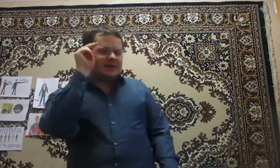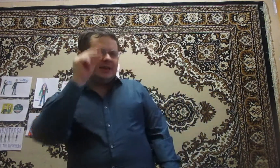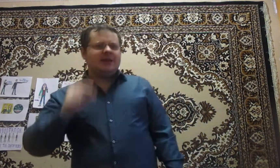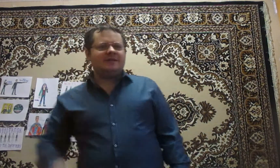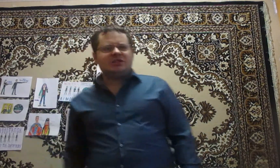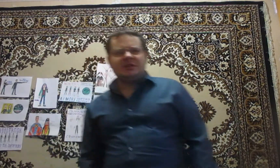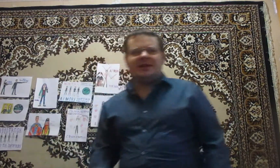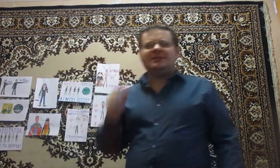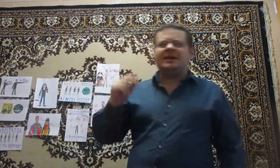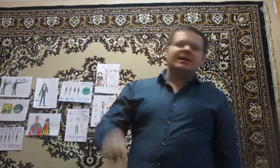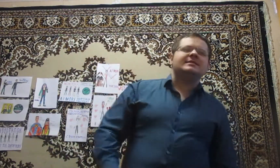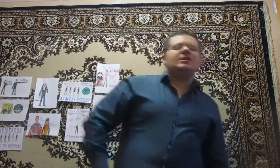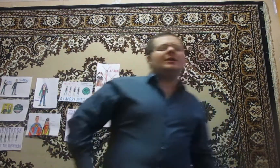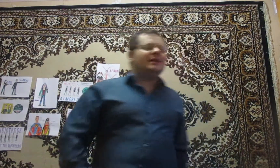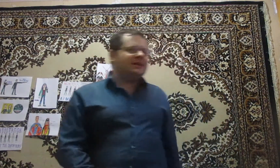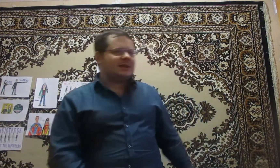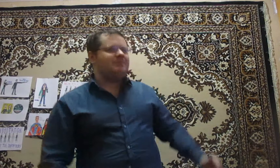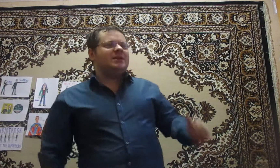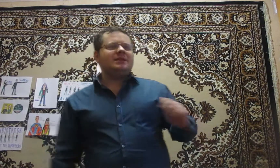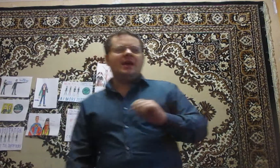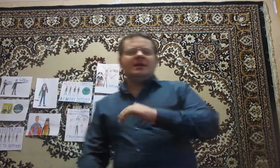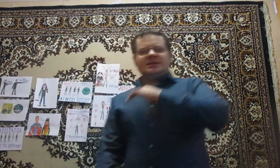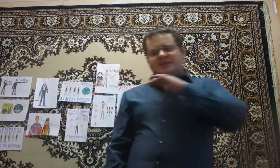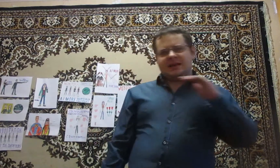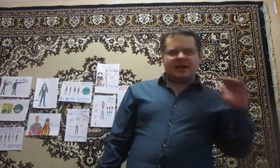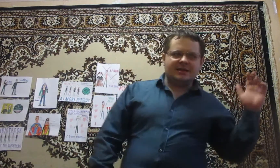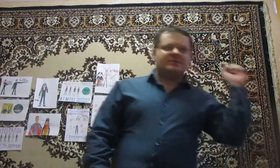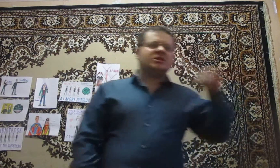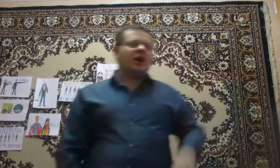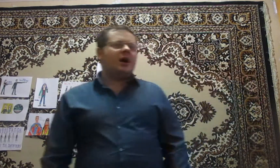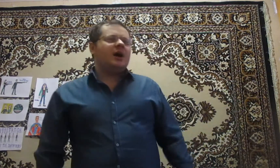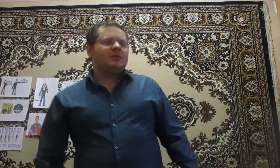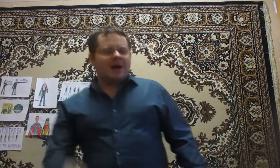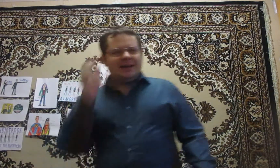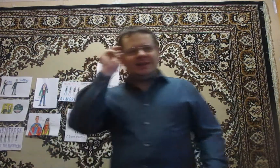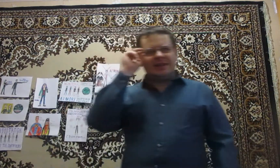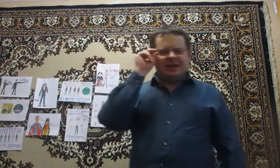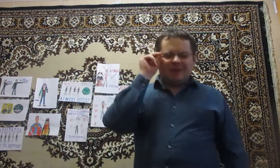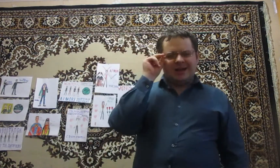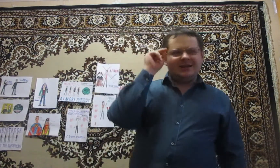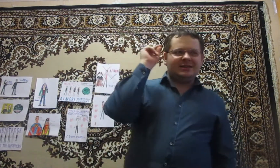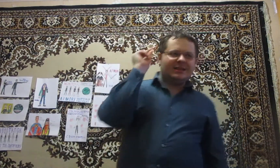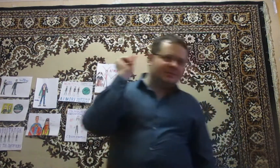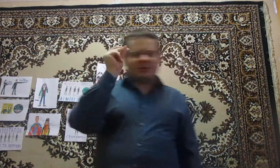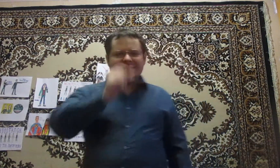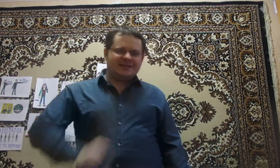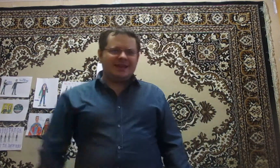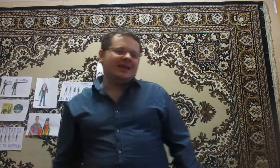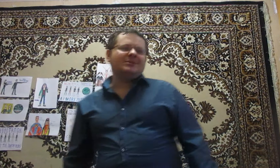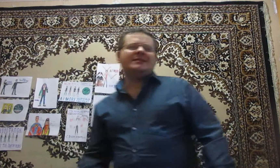такие вечеринки, зеленые тропинки, тихо и свежо. Малинки, малинки, брюнетки и